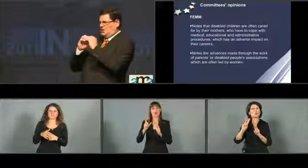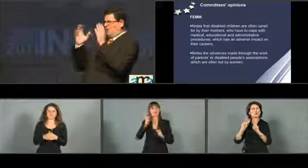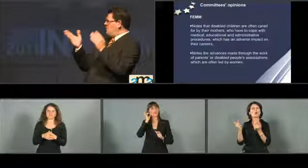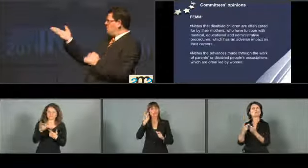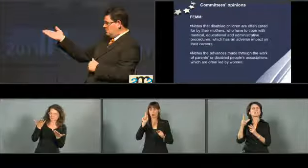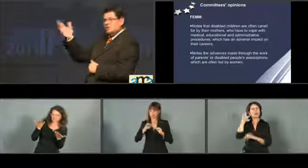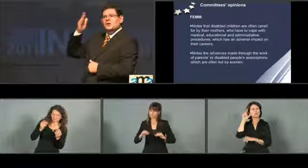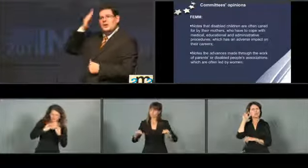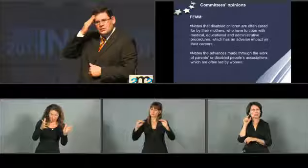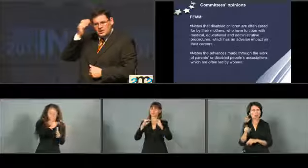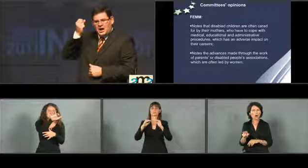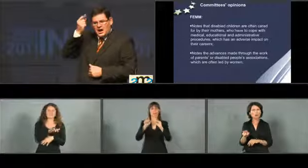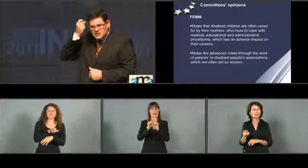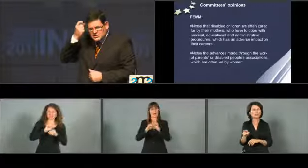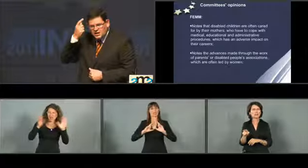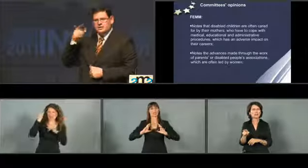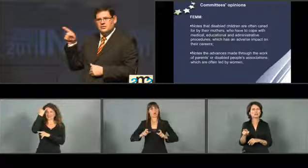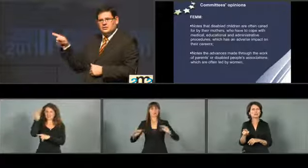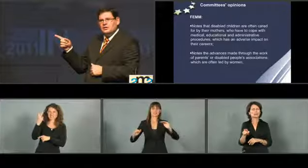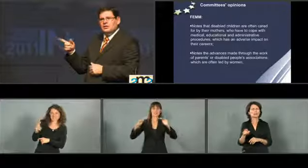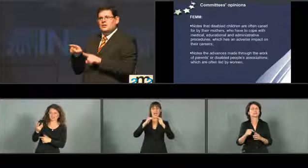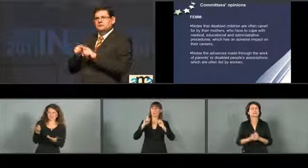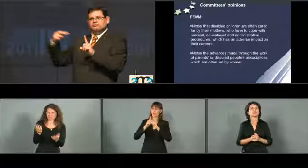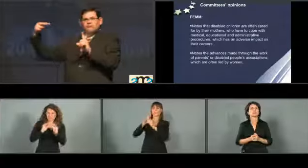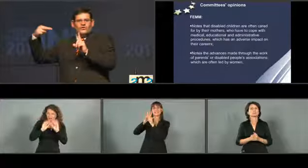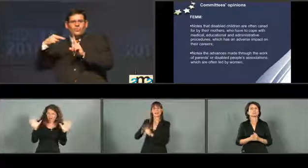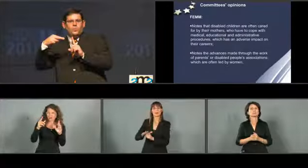femmes. Tout ça, ça a été des propositions qui ont été notifiées.